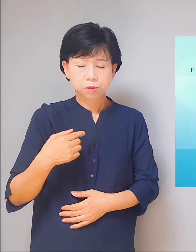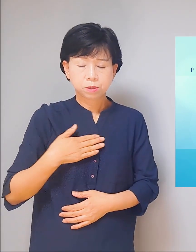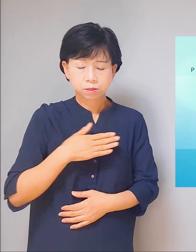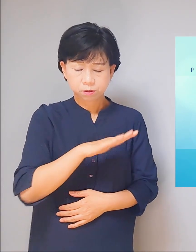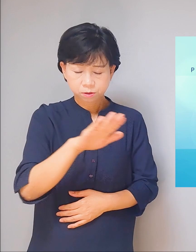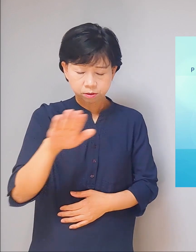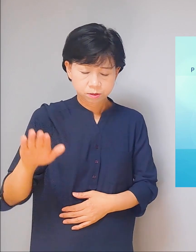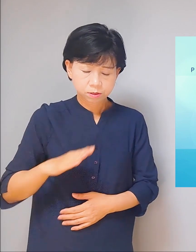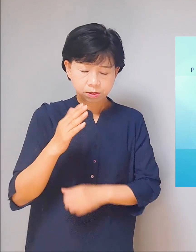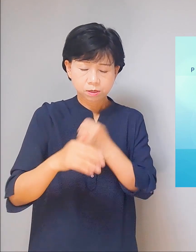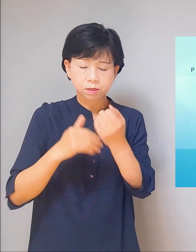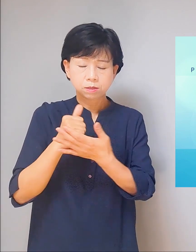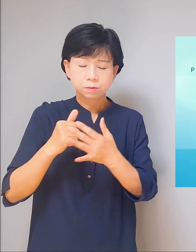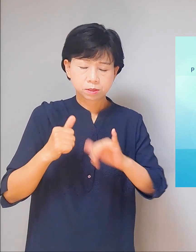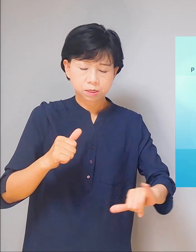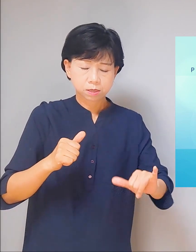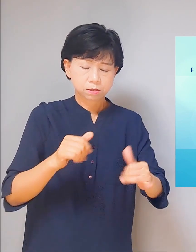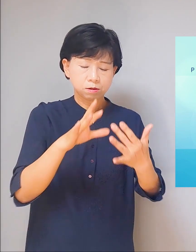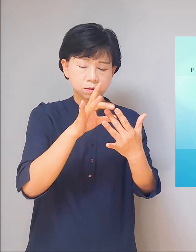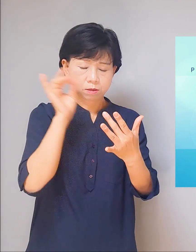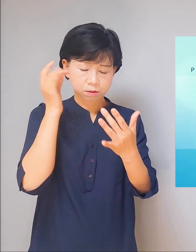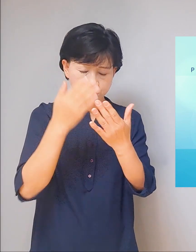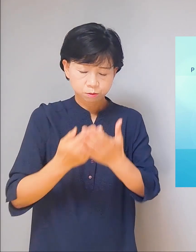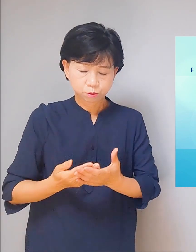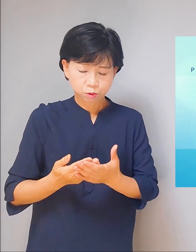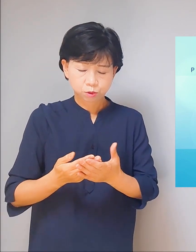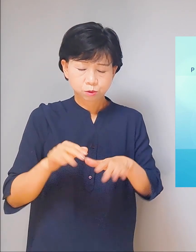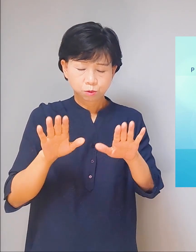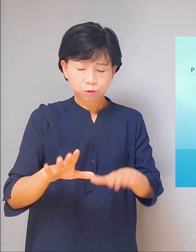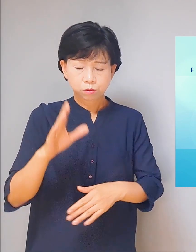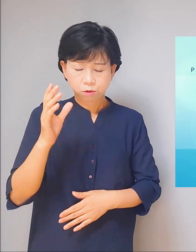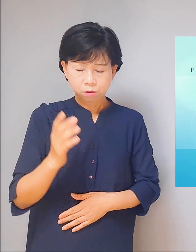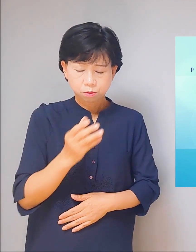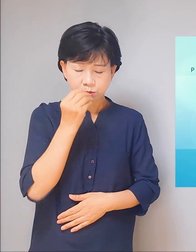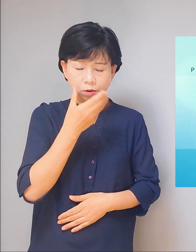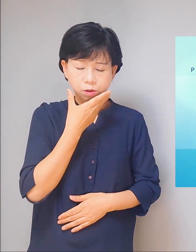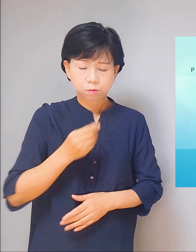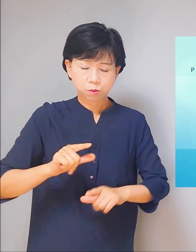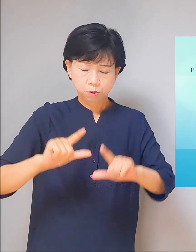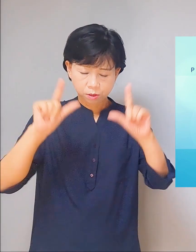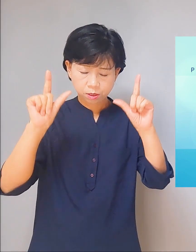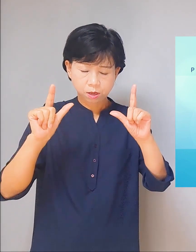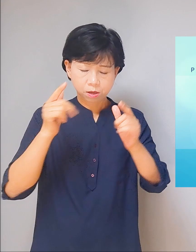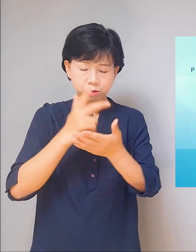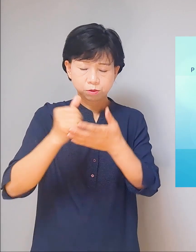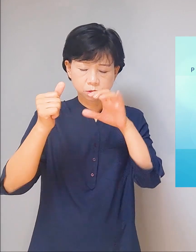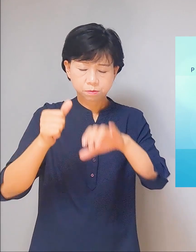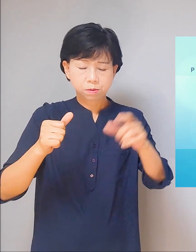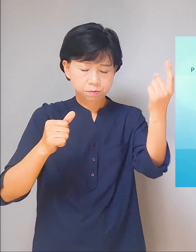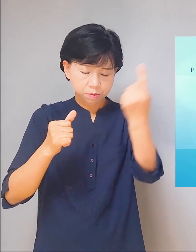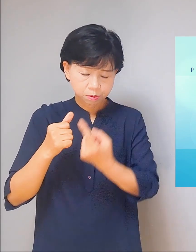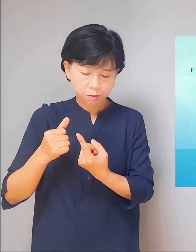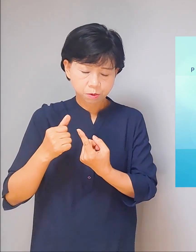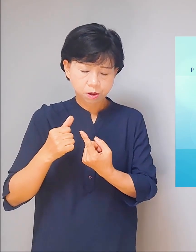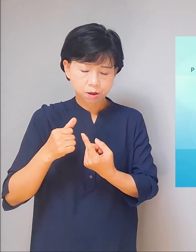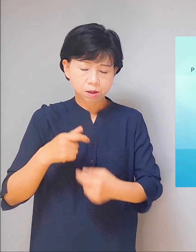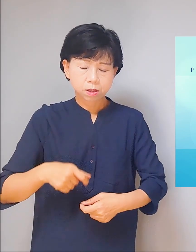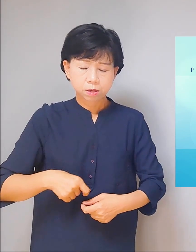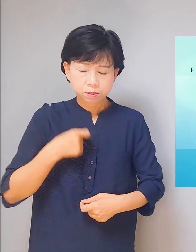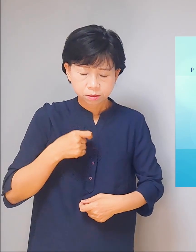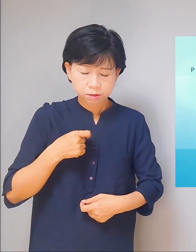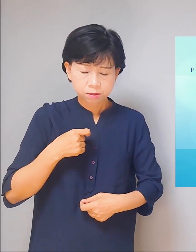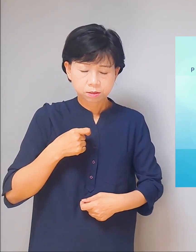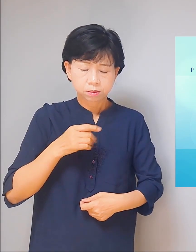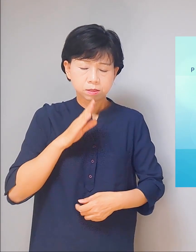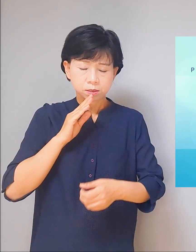저희들을 하나님 자녀로 택하여 주시고 오늘 거룩하고 복된 날 주님 앞에 나와서 신령과